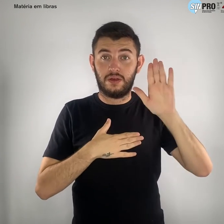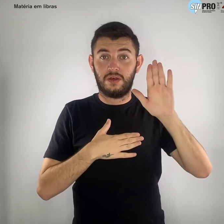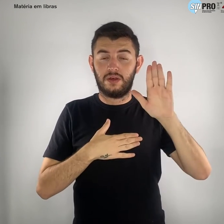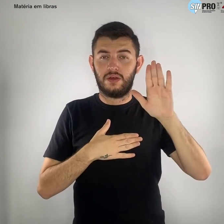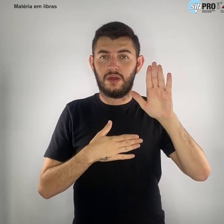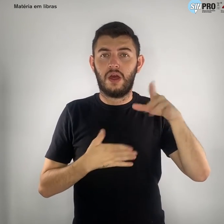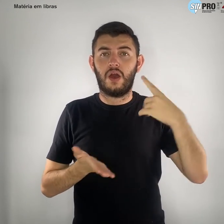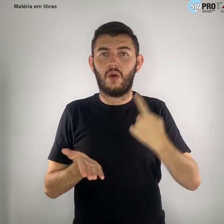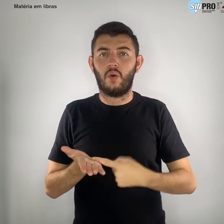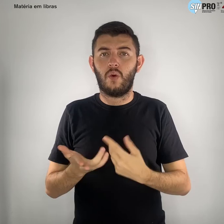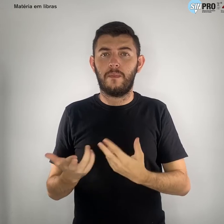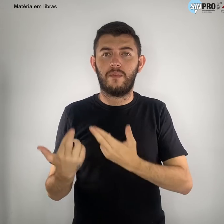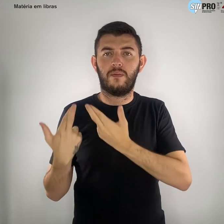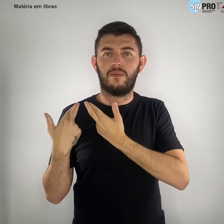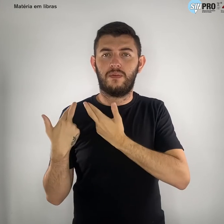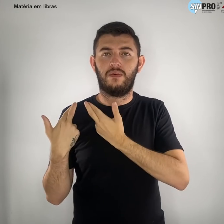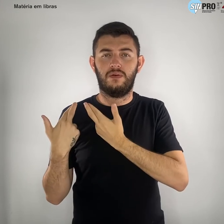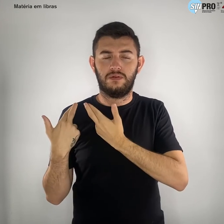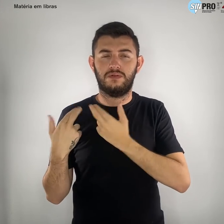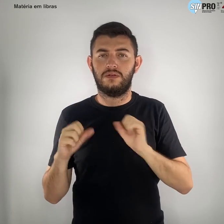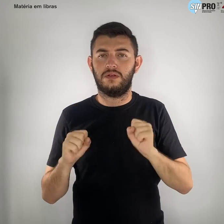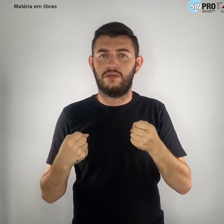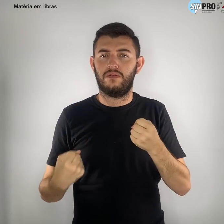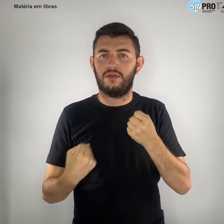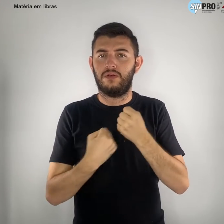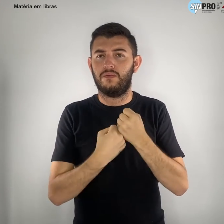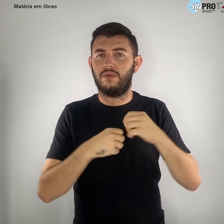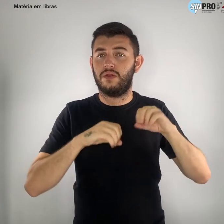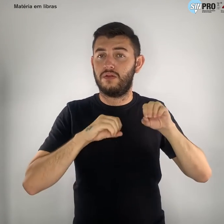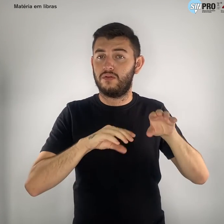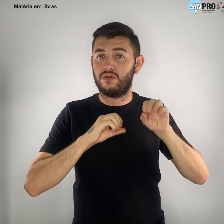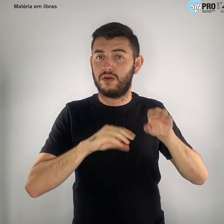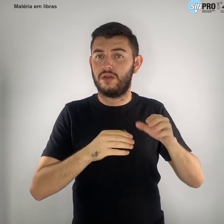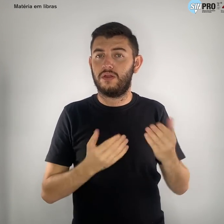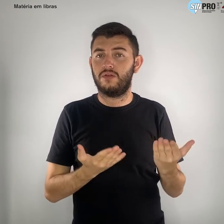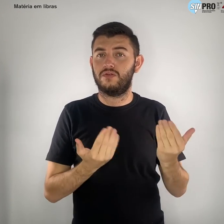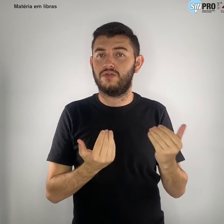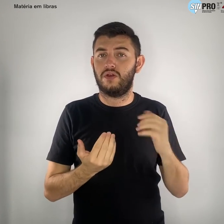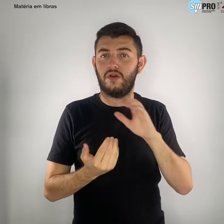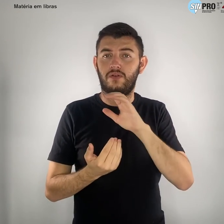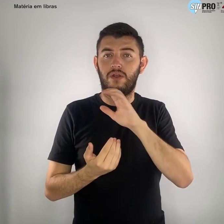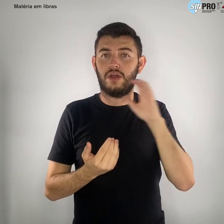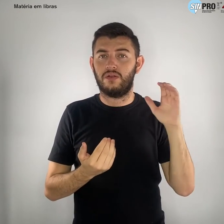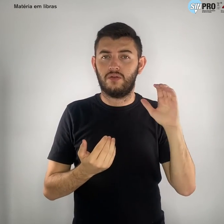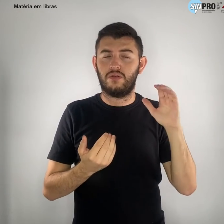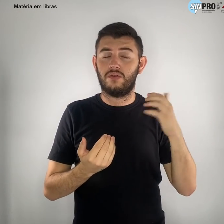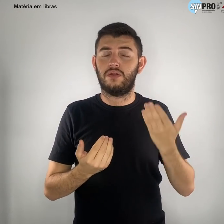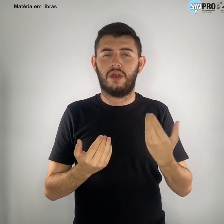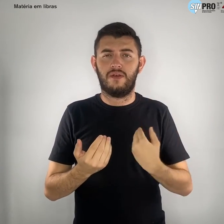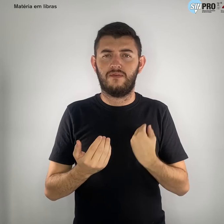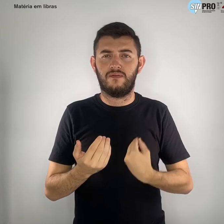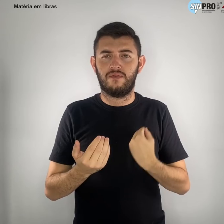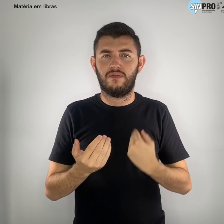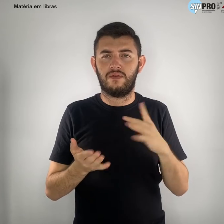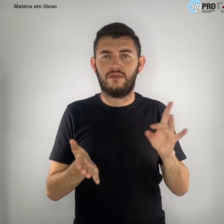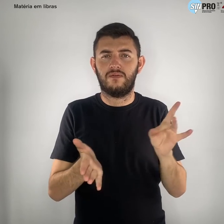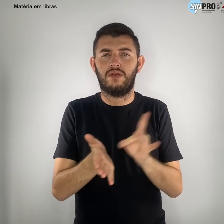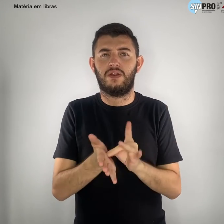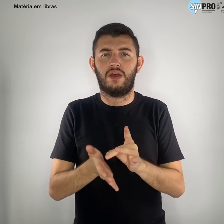da educação de jovens e adultos, diante da realidade em que vivem os 11 milhões de